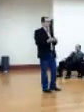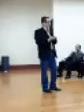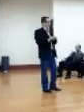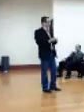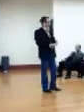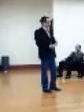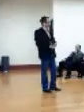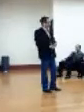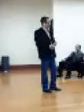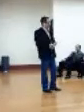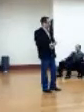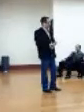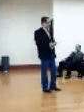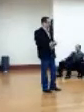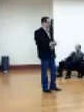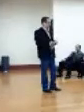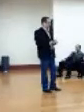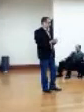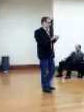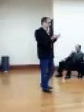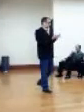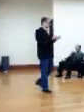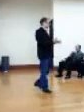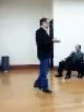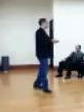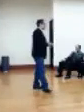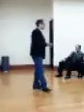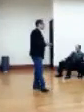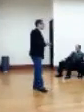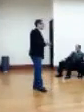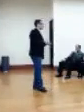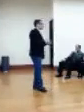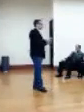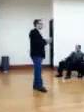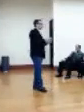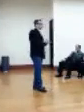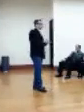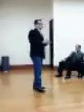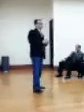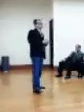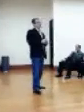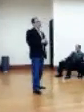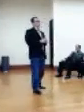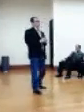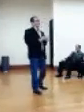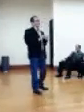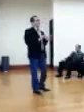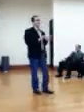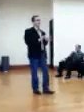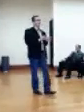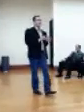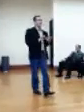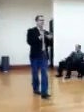para diseño gráfico no deja de ser buena, pero deja de ser imprudente al querer artificializar algo que es natural,